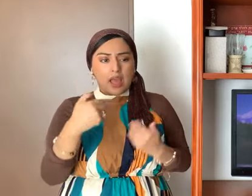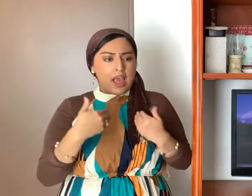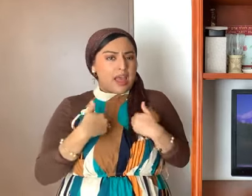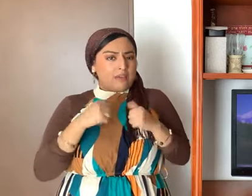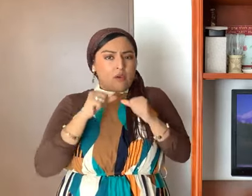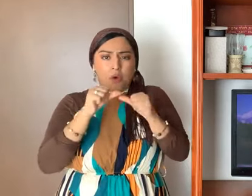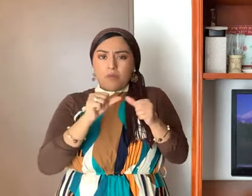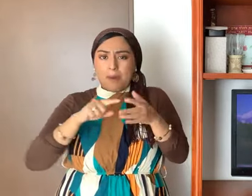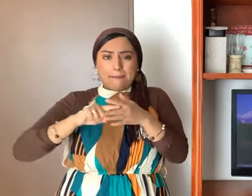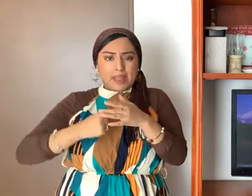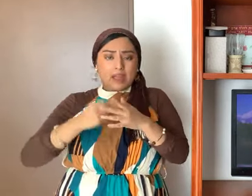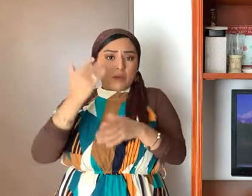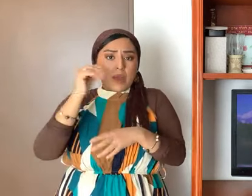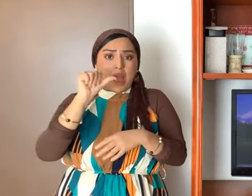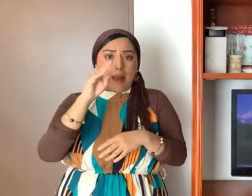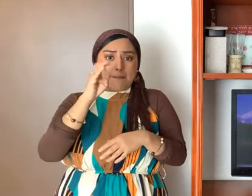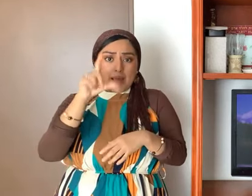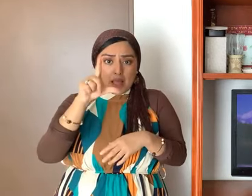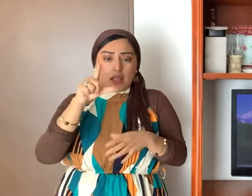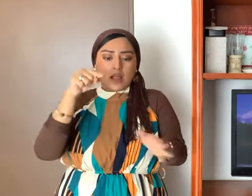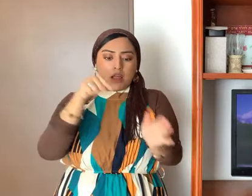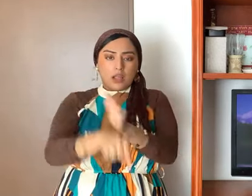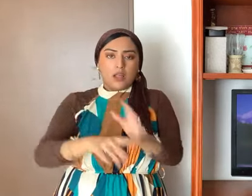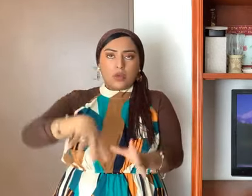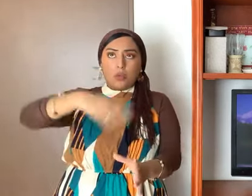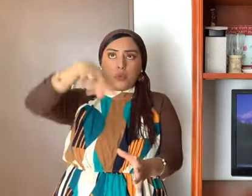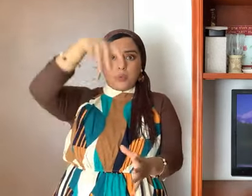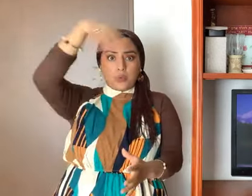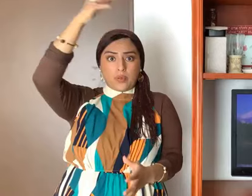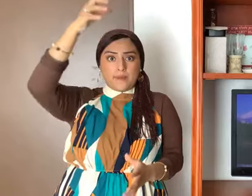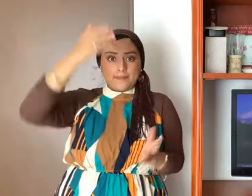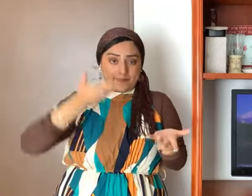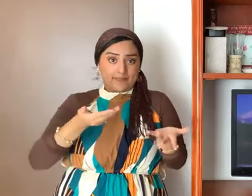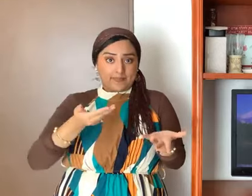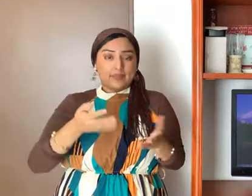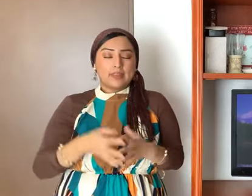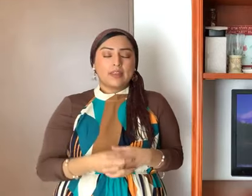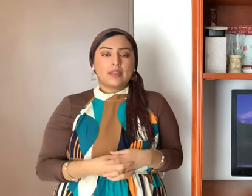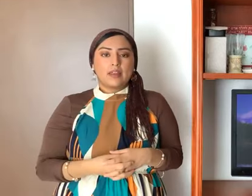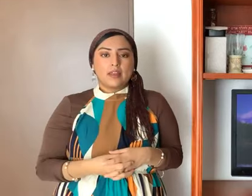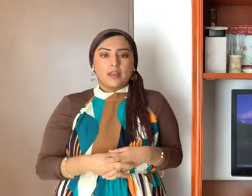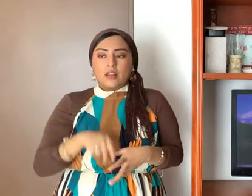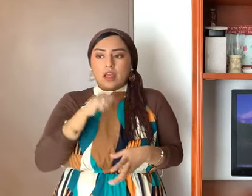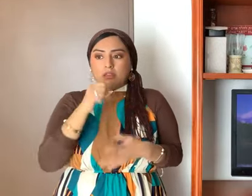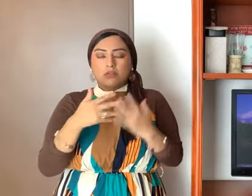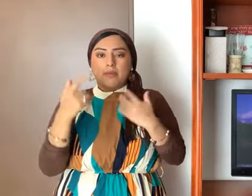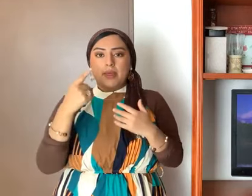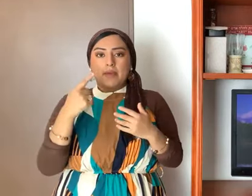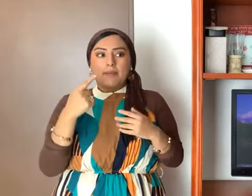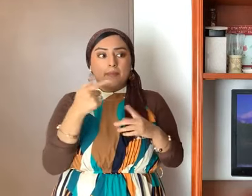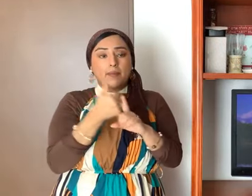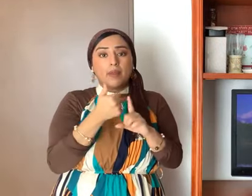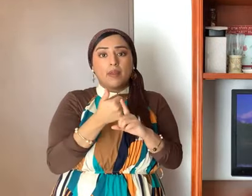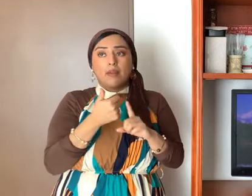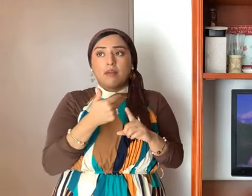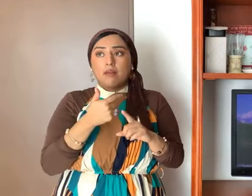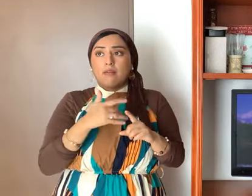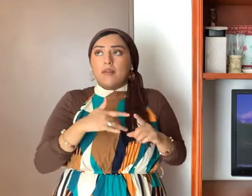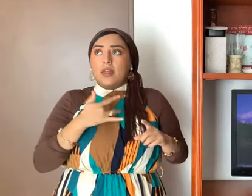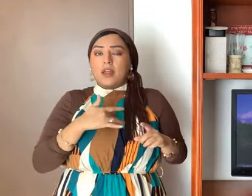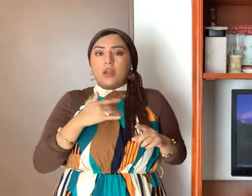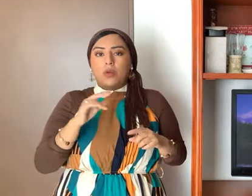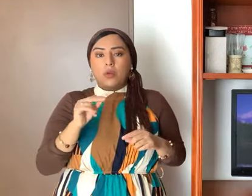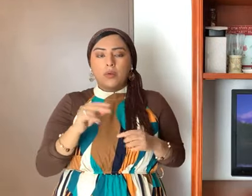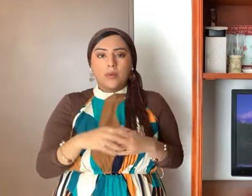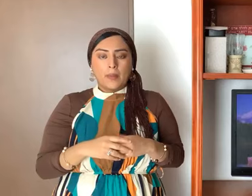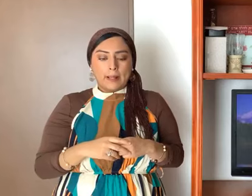el principio, por eso Abel ofreció sacrificios. Amén, ¿sí? No es algo que haya nacido, o sea, que haya sido dado a